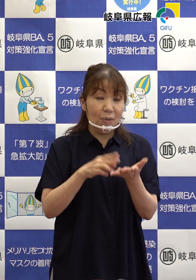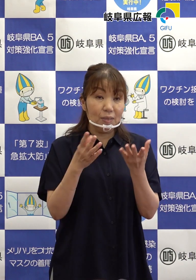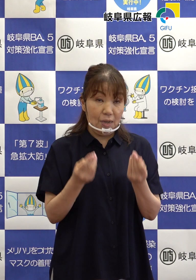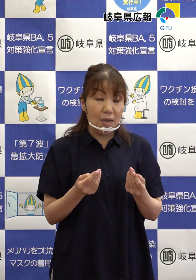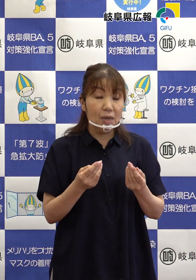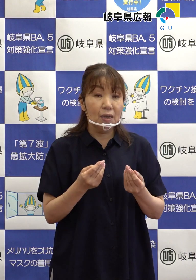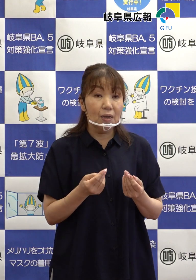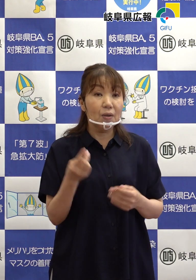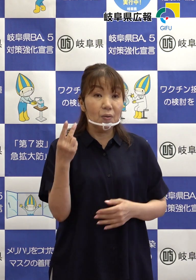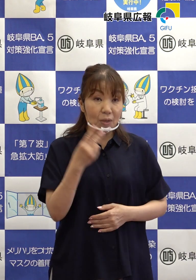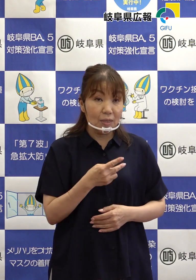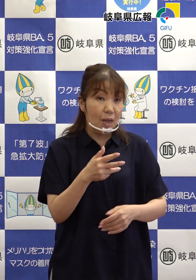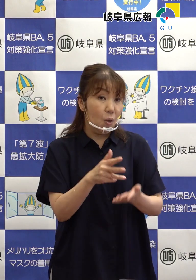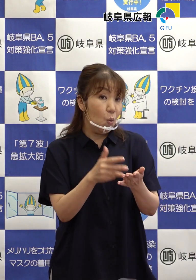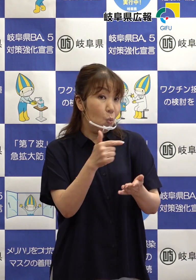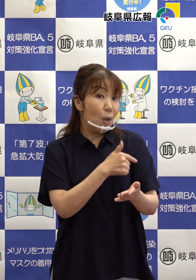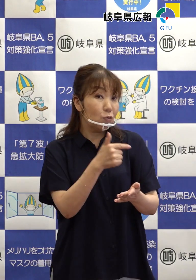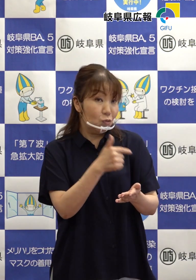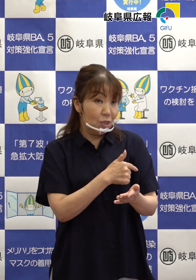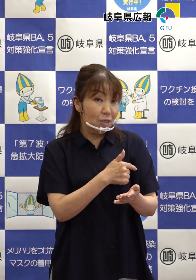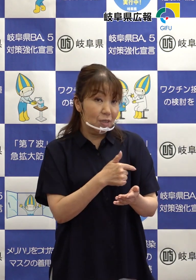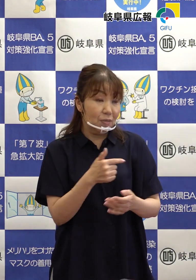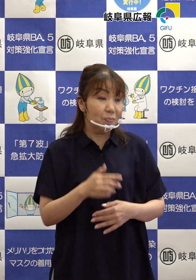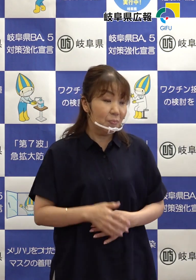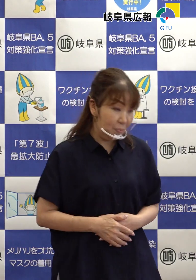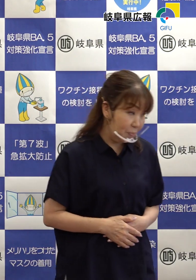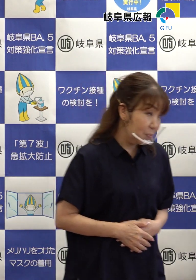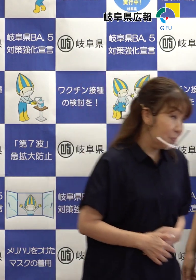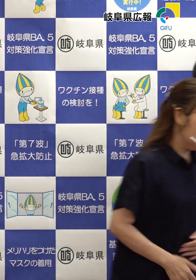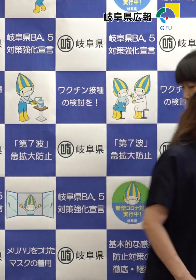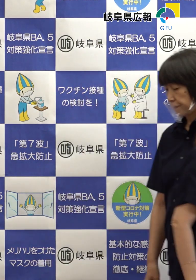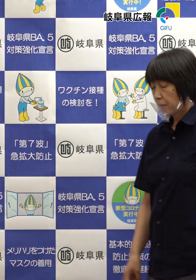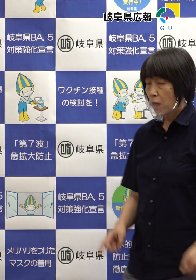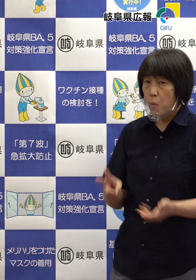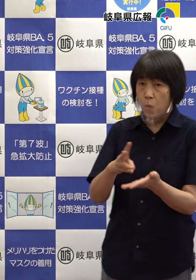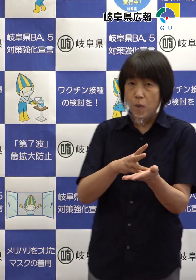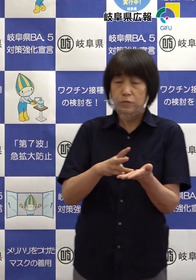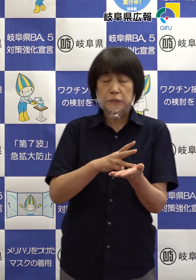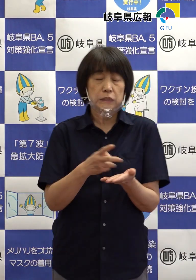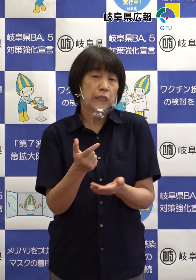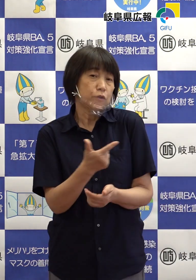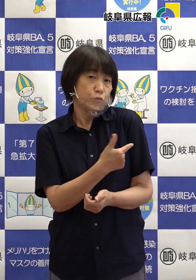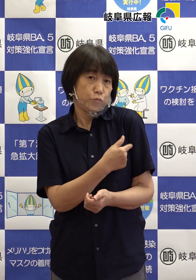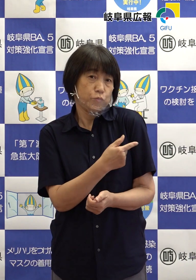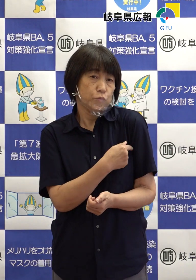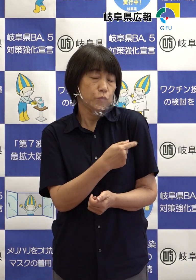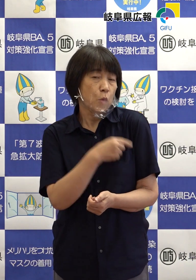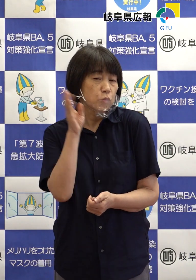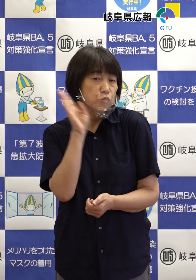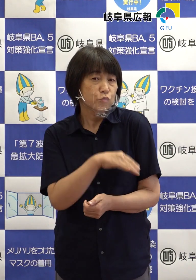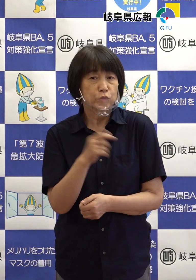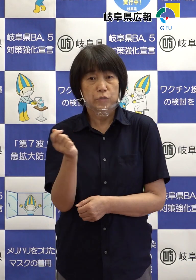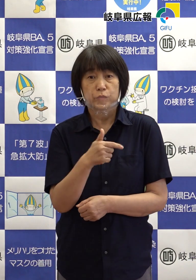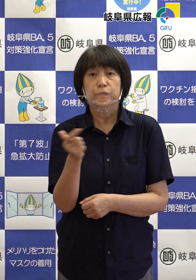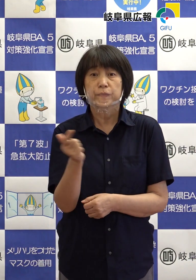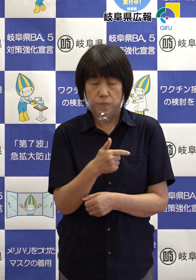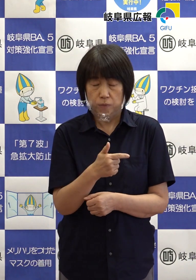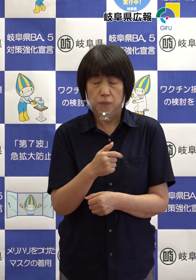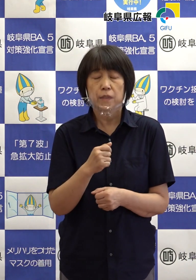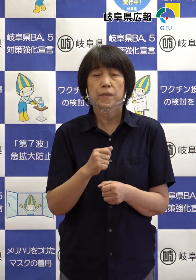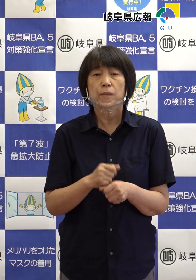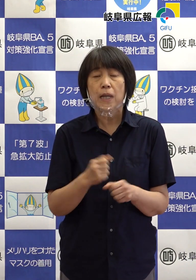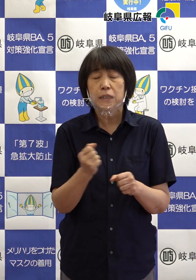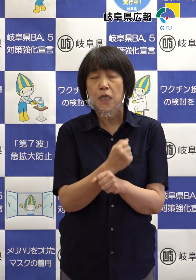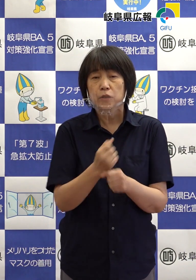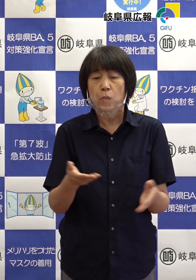それからワッキーの推しの加速化につきましてはですね犬のあの産業会館に置きますあの代表接収会場です